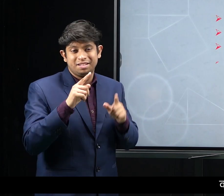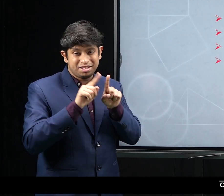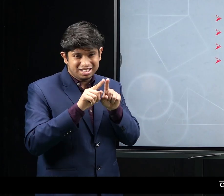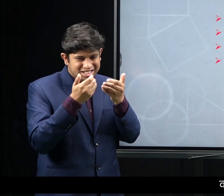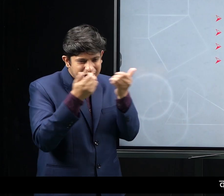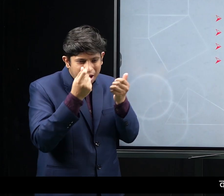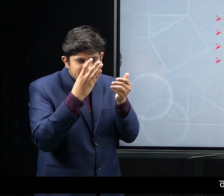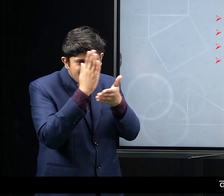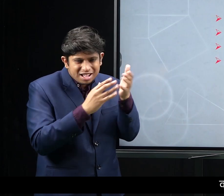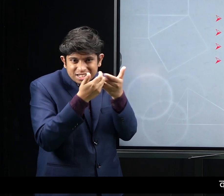कारकों,